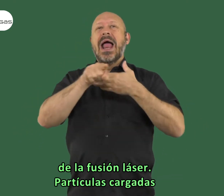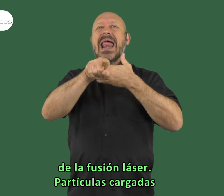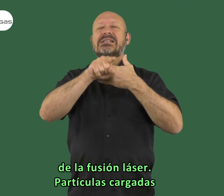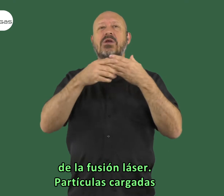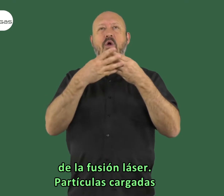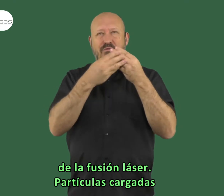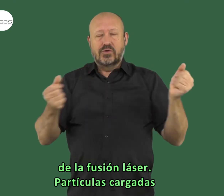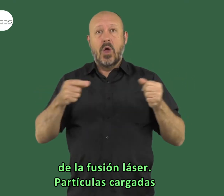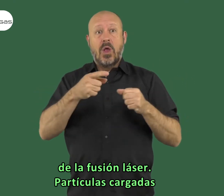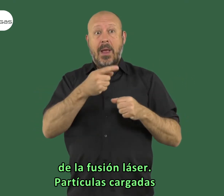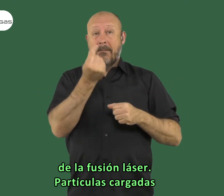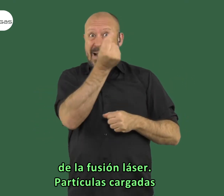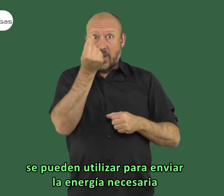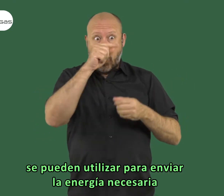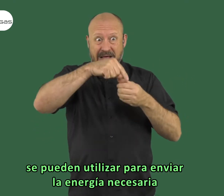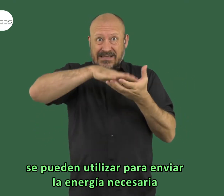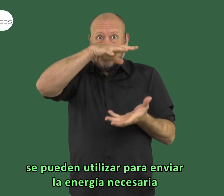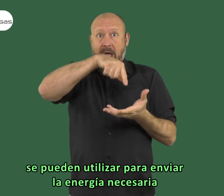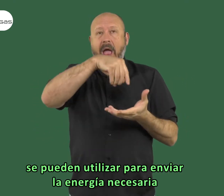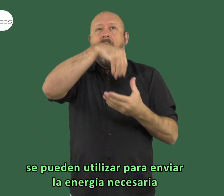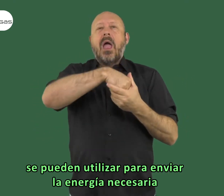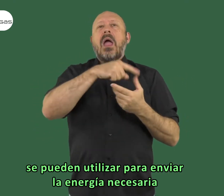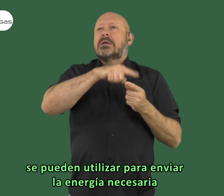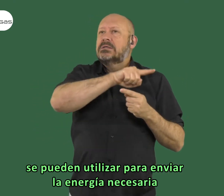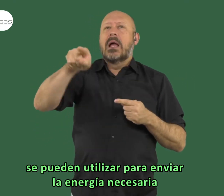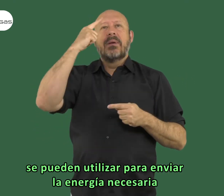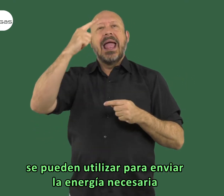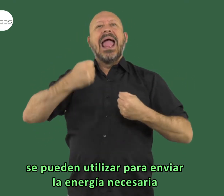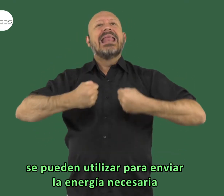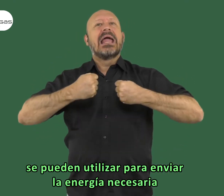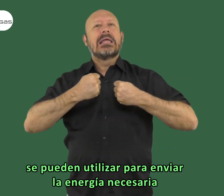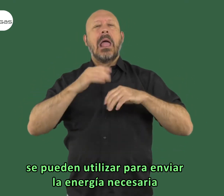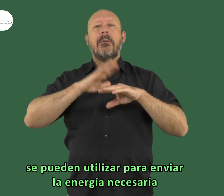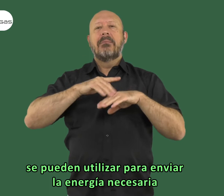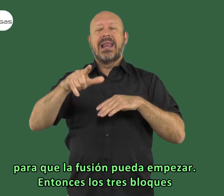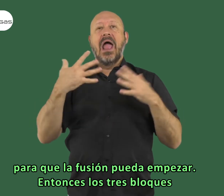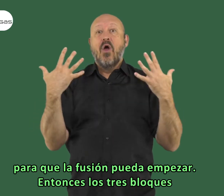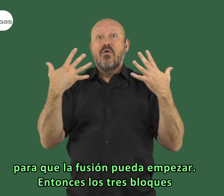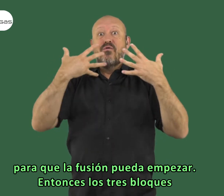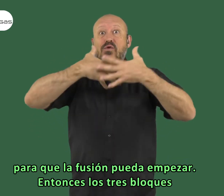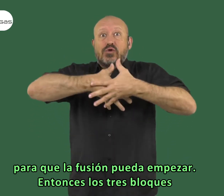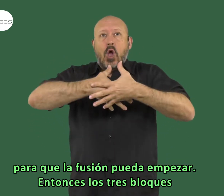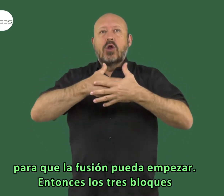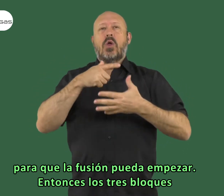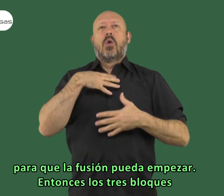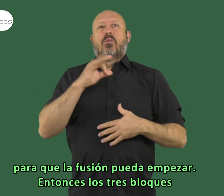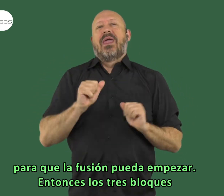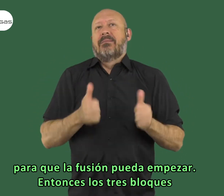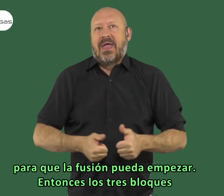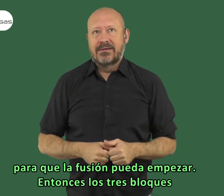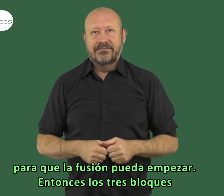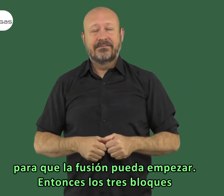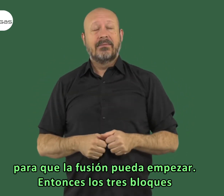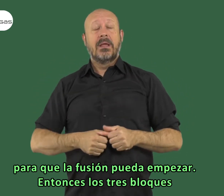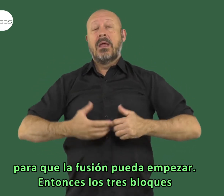la fusión láser. Partículas cargas se pueden utilizar para enviar la energía necesaria para que la fusión